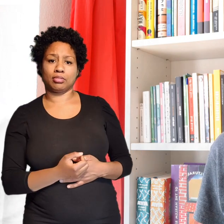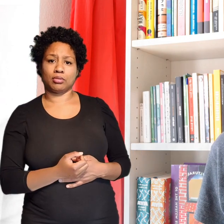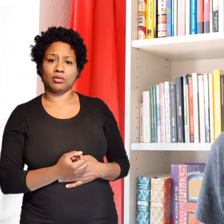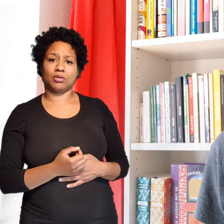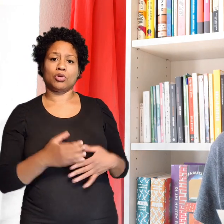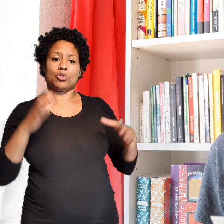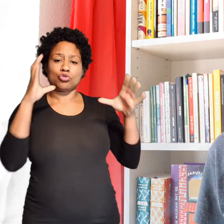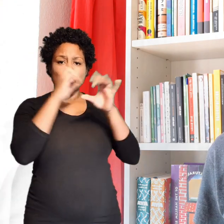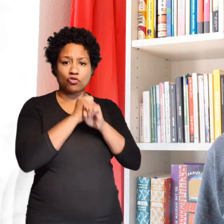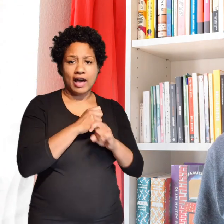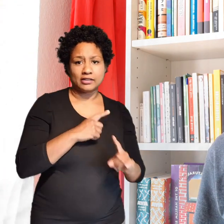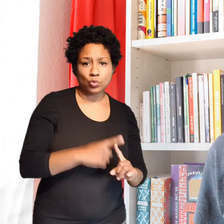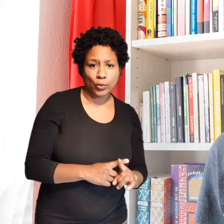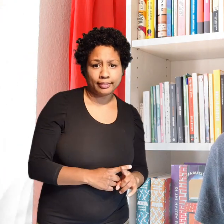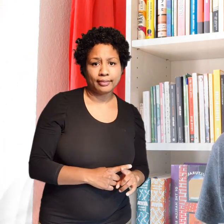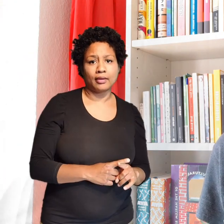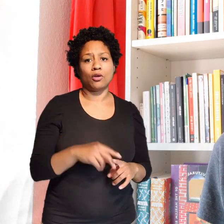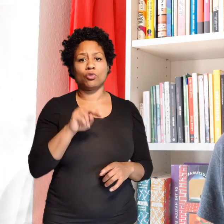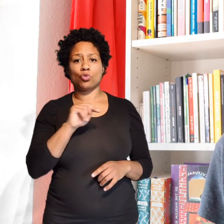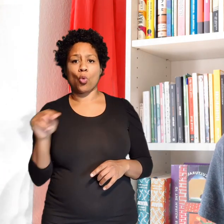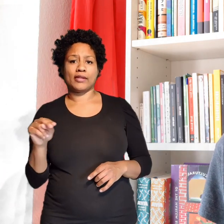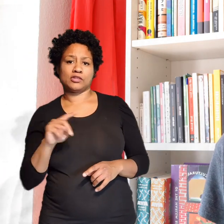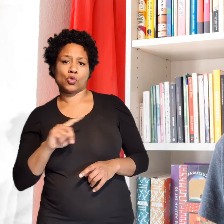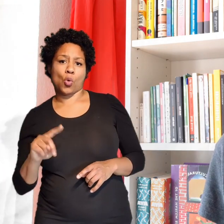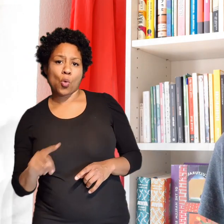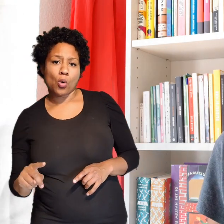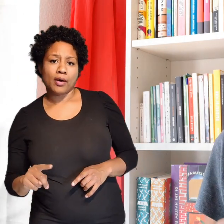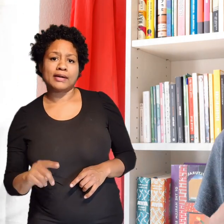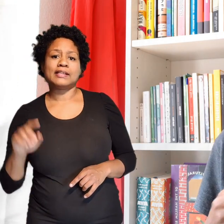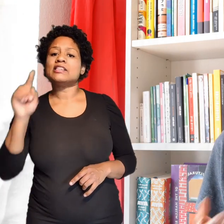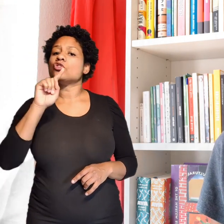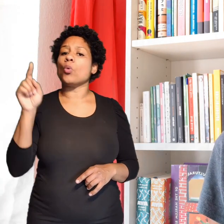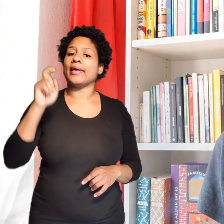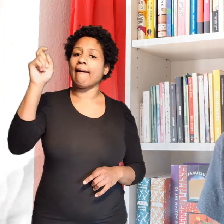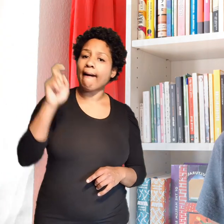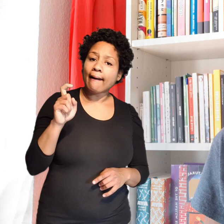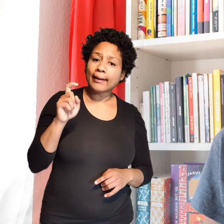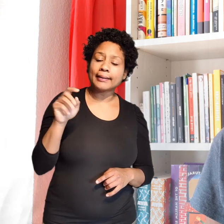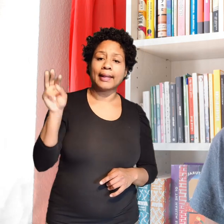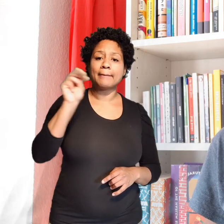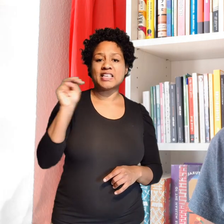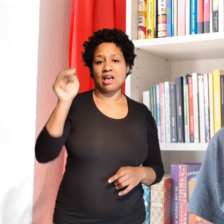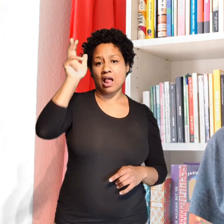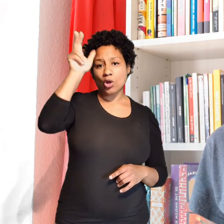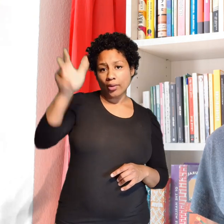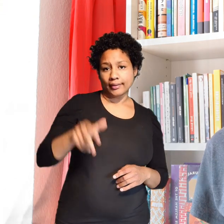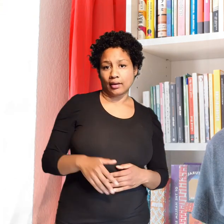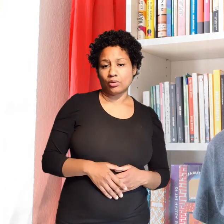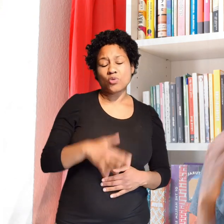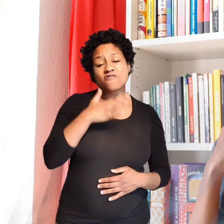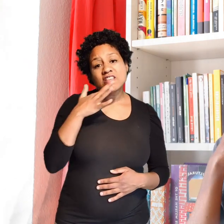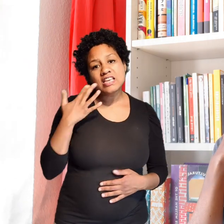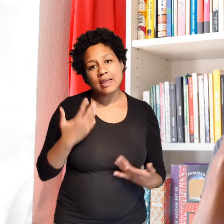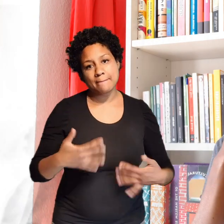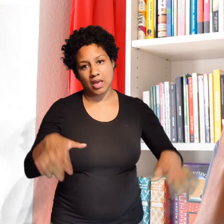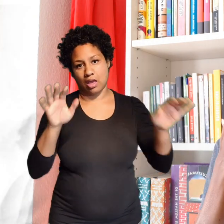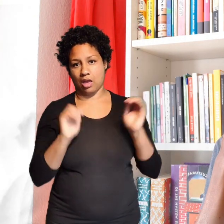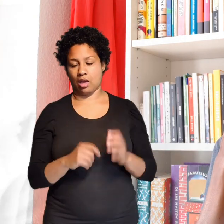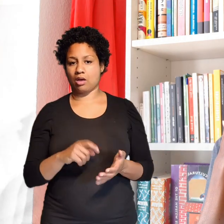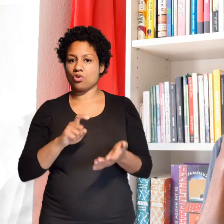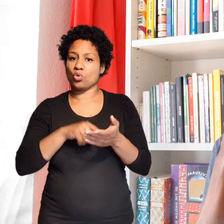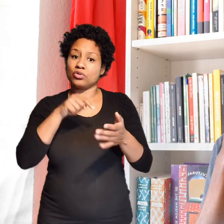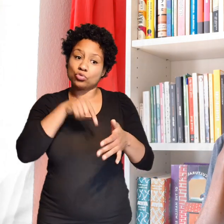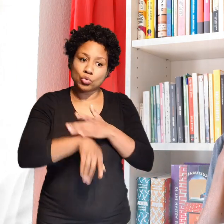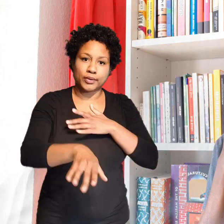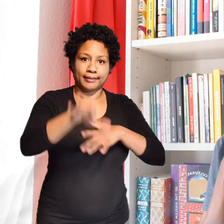So, Zoe Hagen, Michael Götting und noch vielen mehr. Denn durch die Rezeption